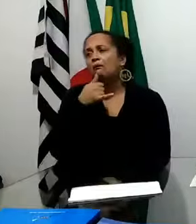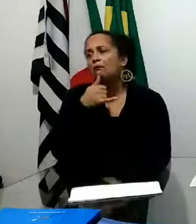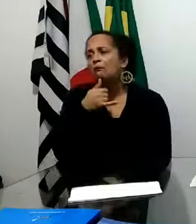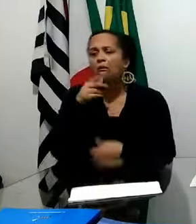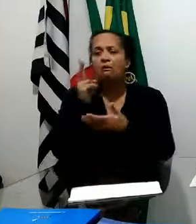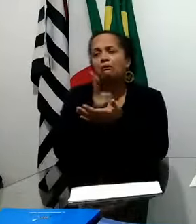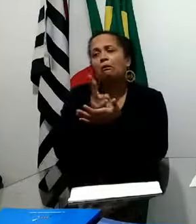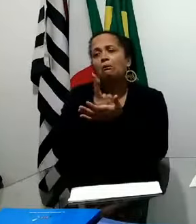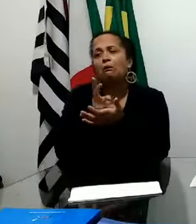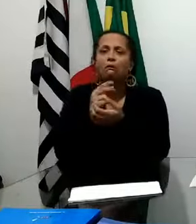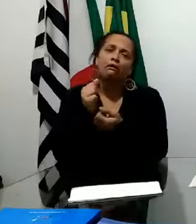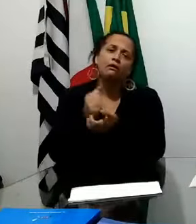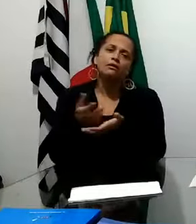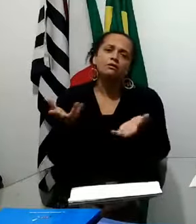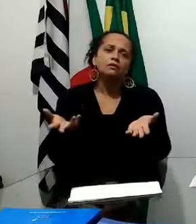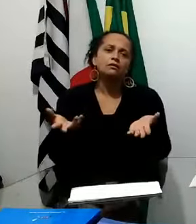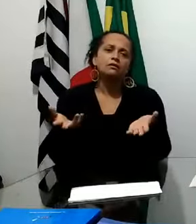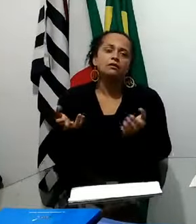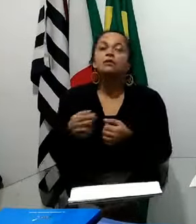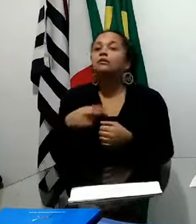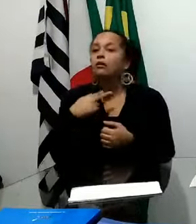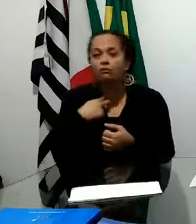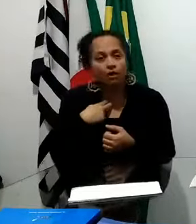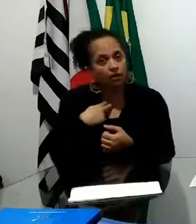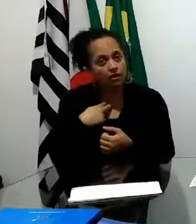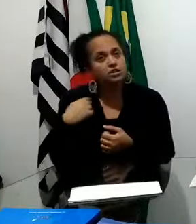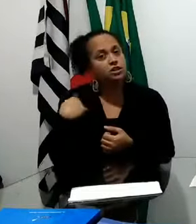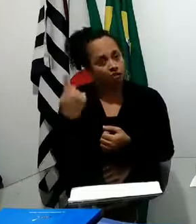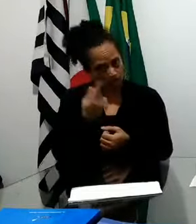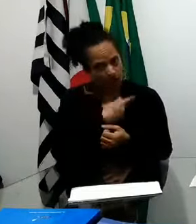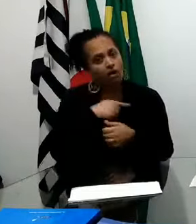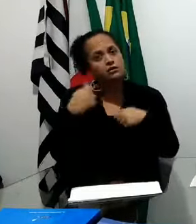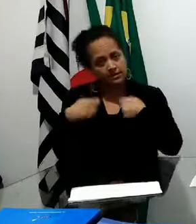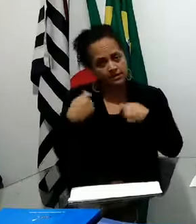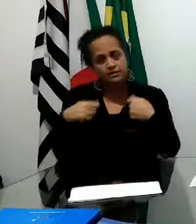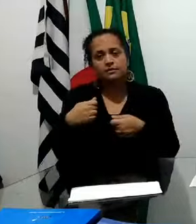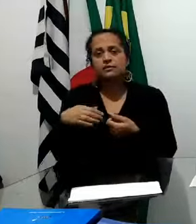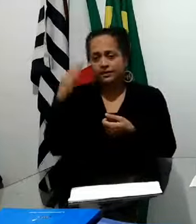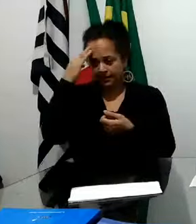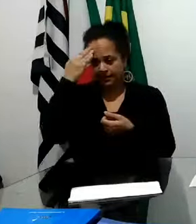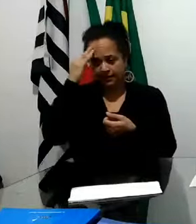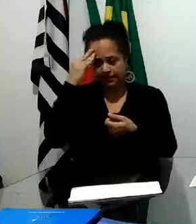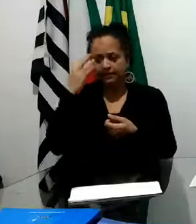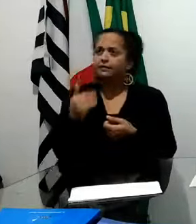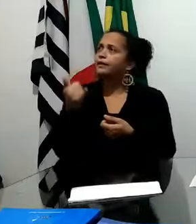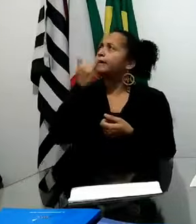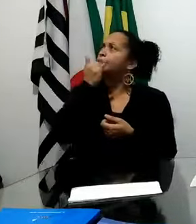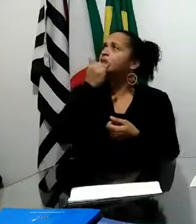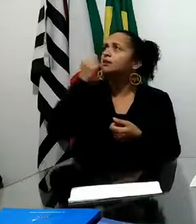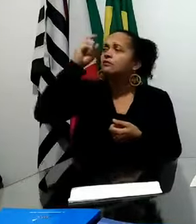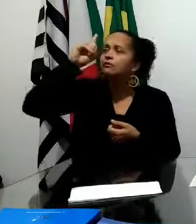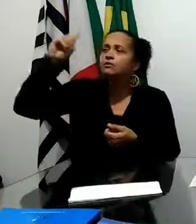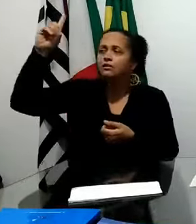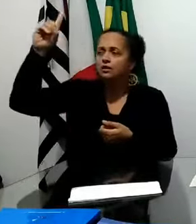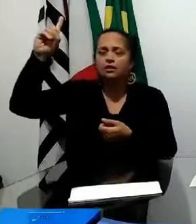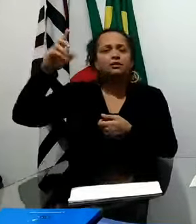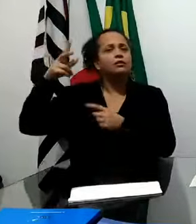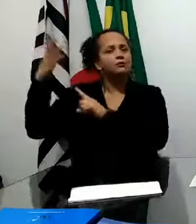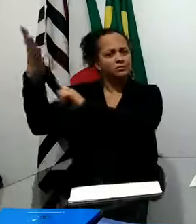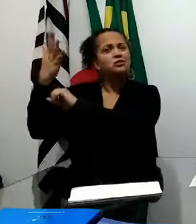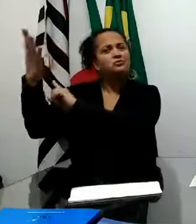murmurei. E aí a gente tem que reconhecer que isso é errado, que a gente está falhando, pedir perdão para Deus, se